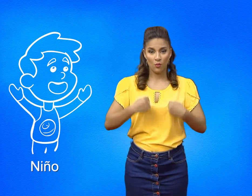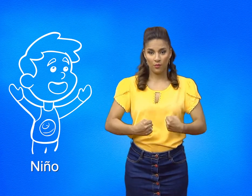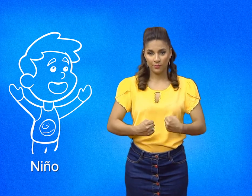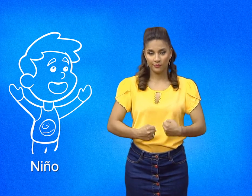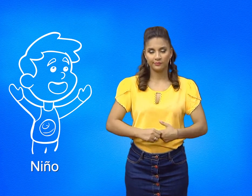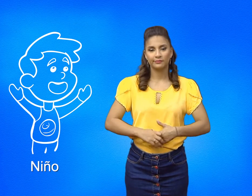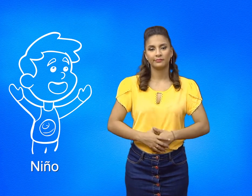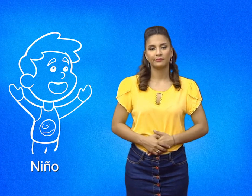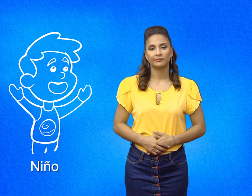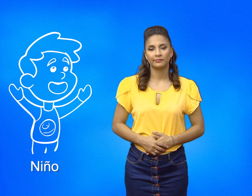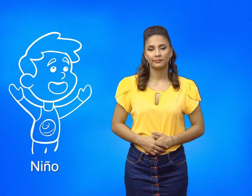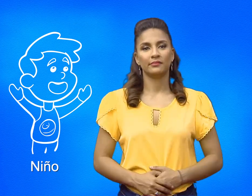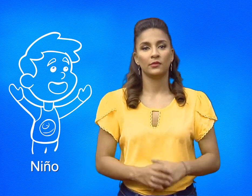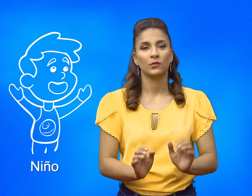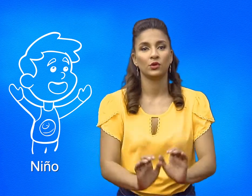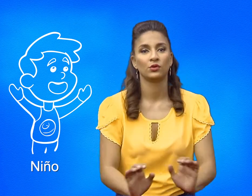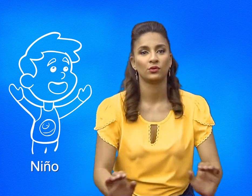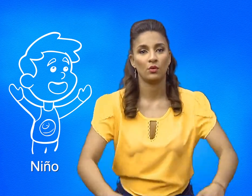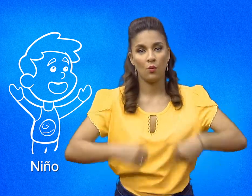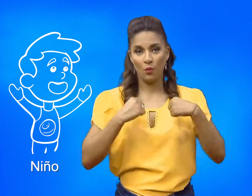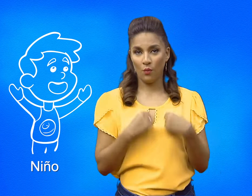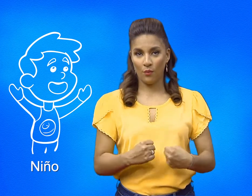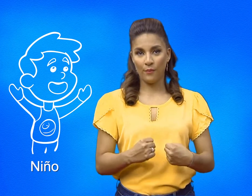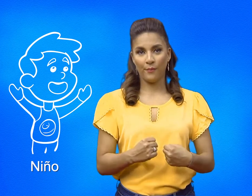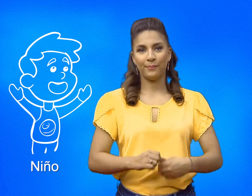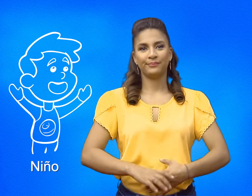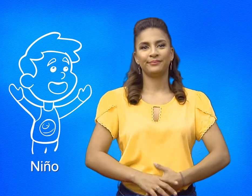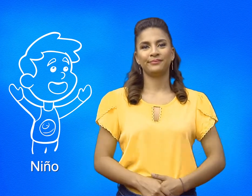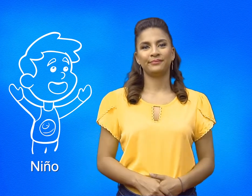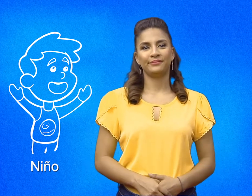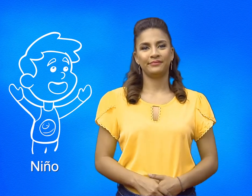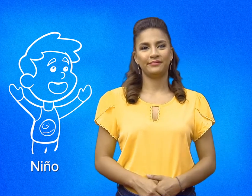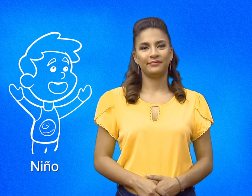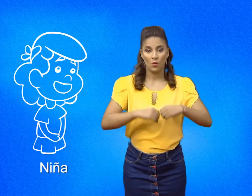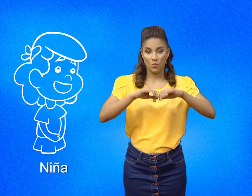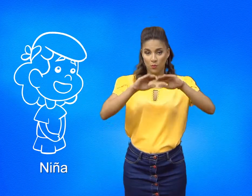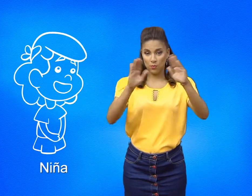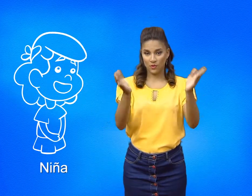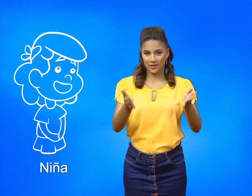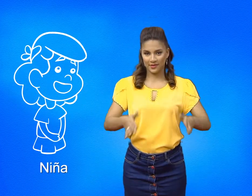niño niño niña